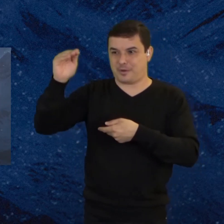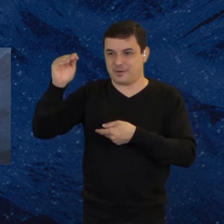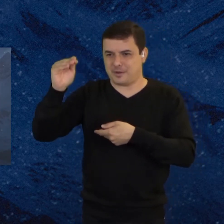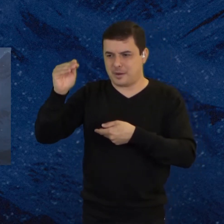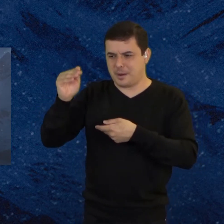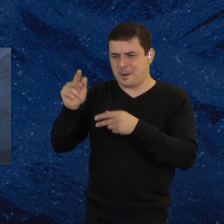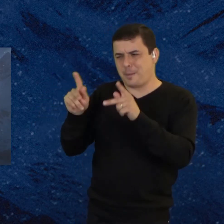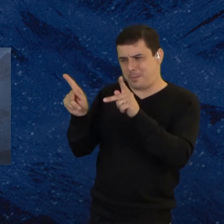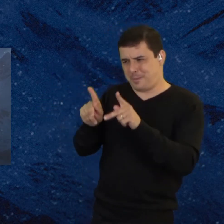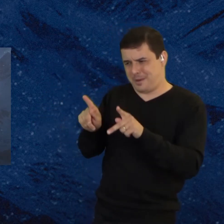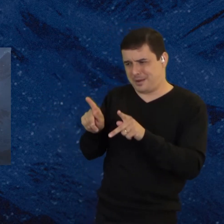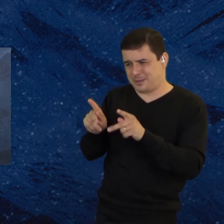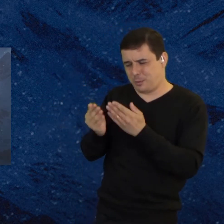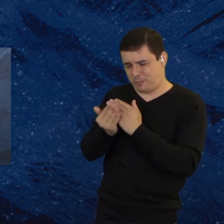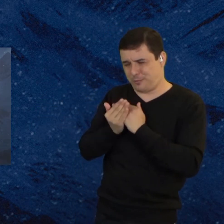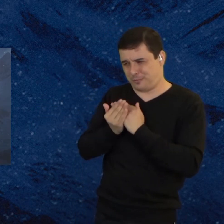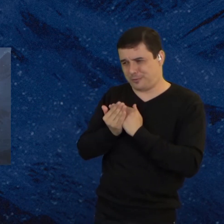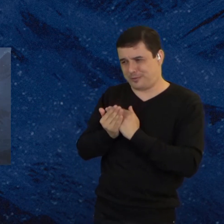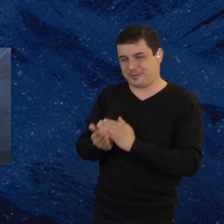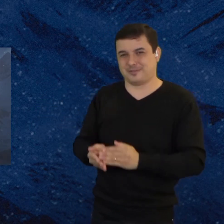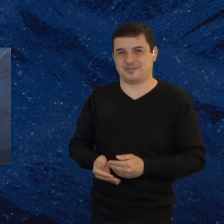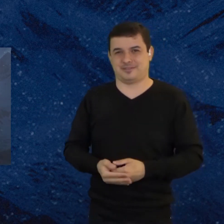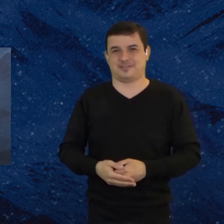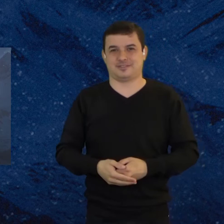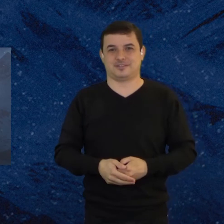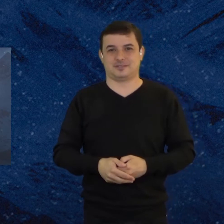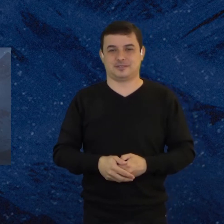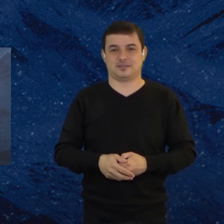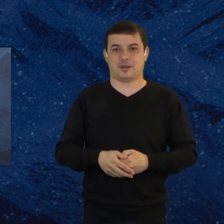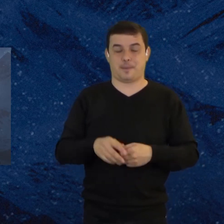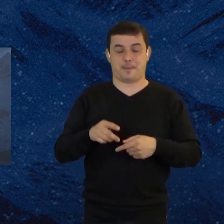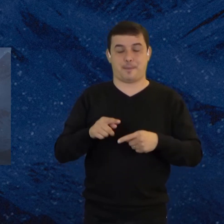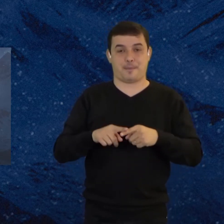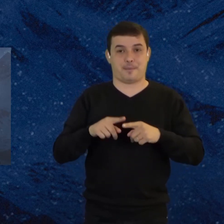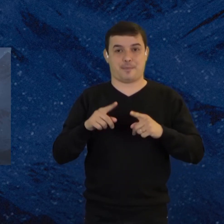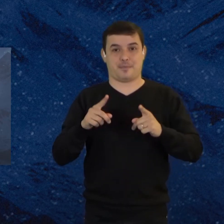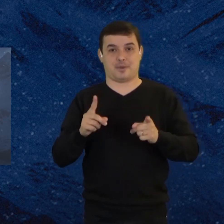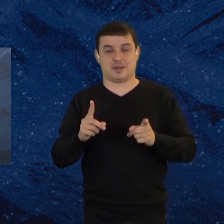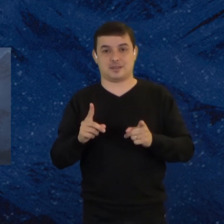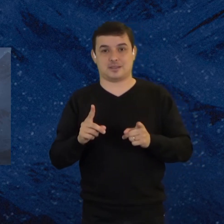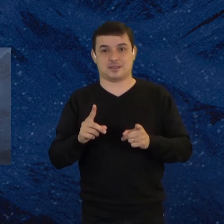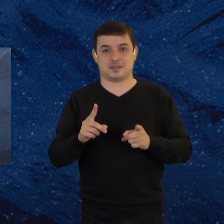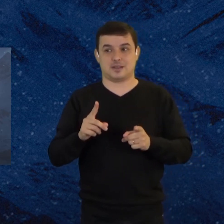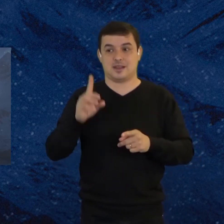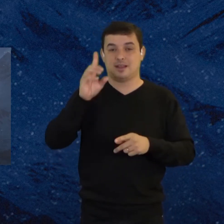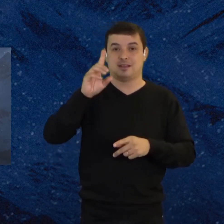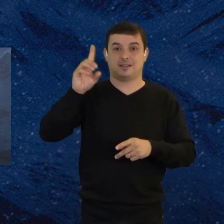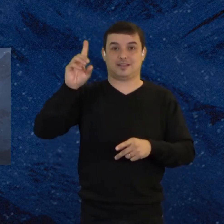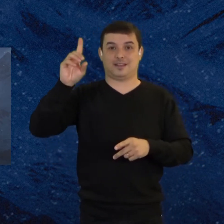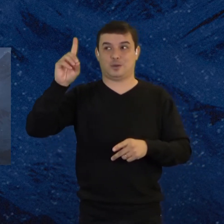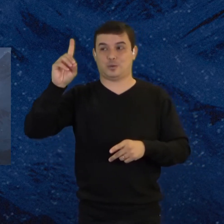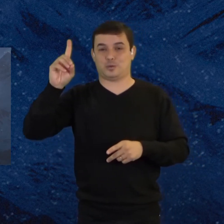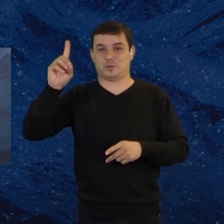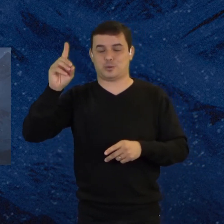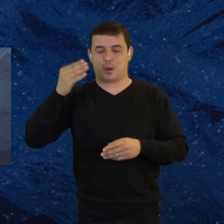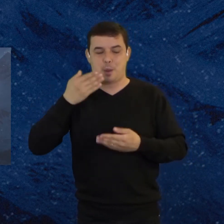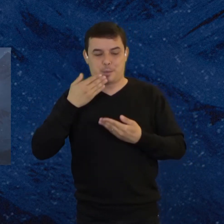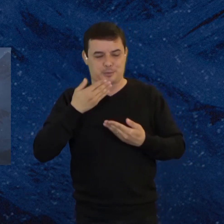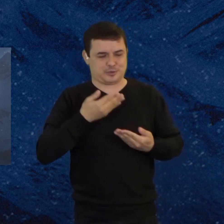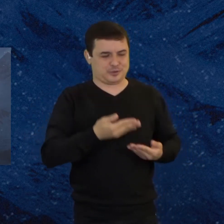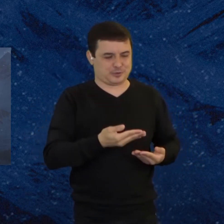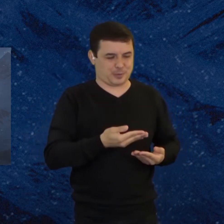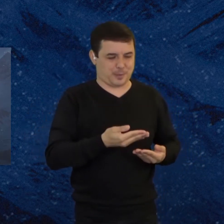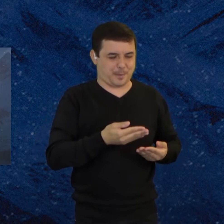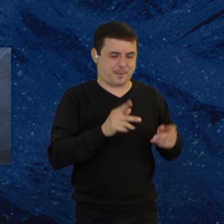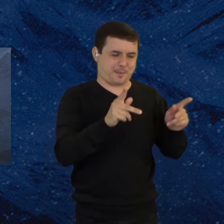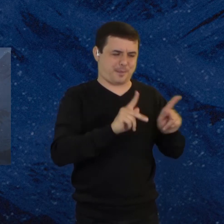capítulo 5, nós vemos exatamente o contrário. Nós vemos Deus fazendo um rogo. E por